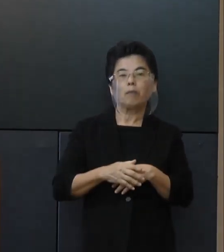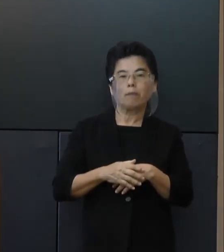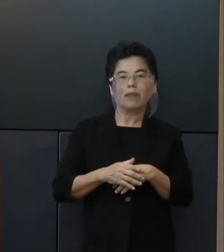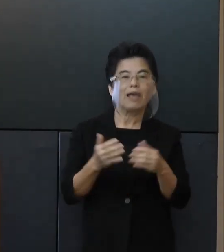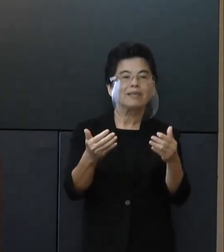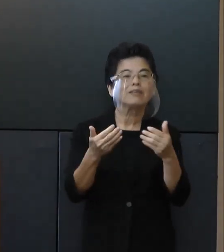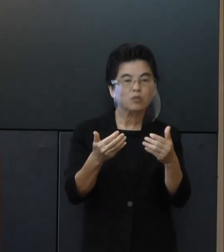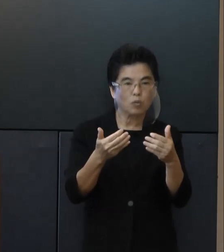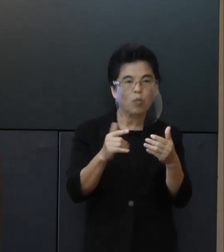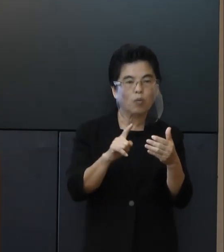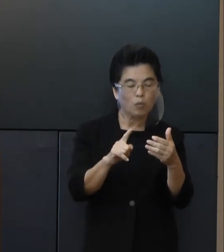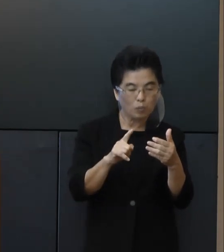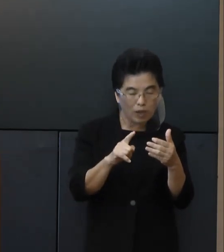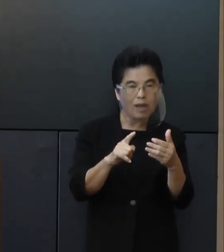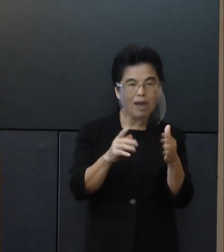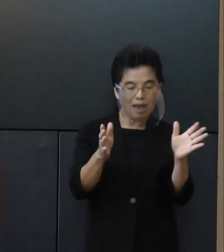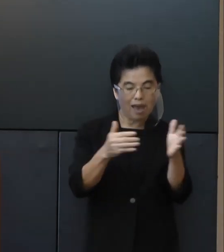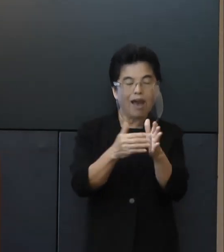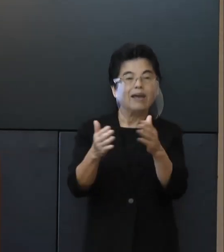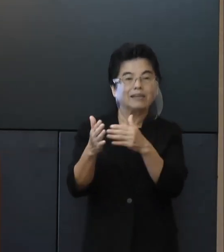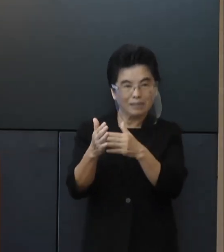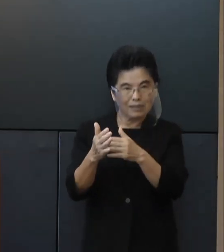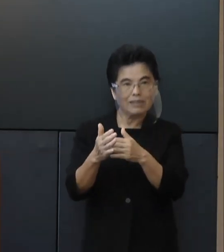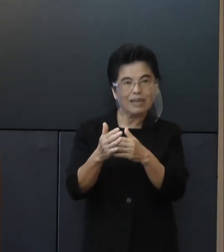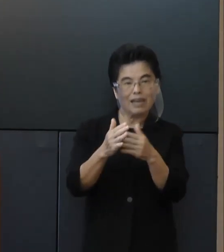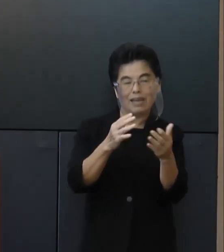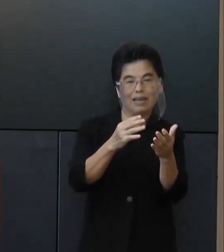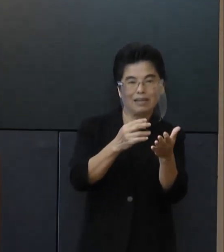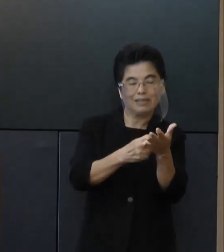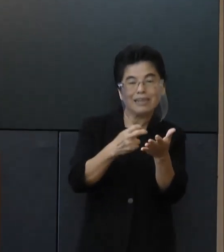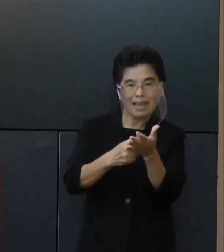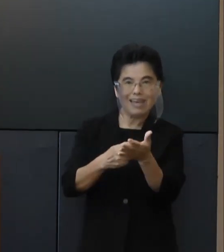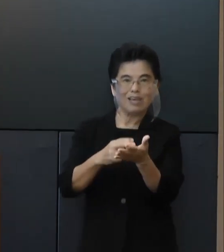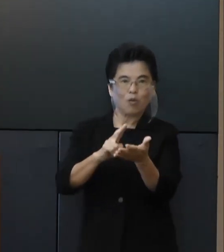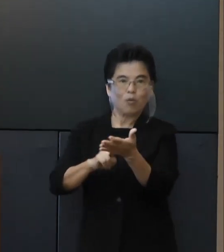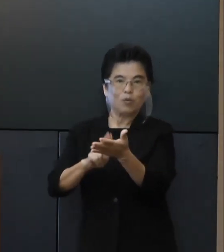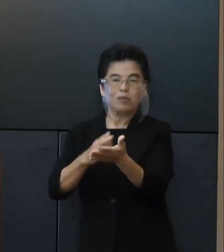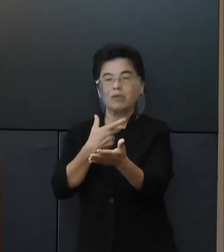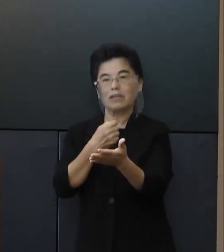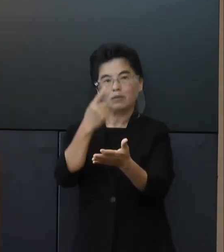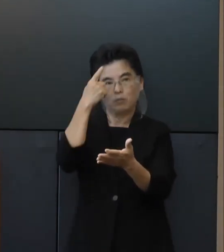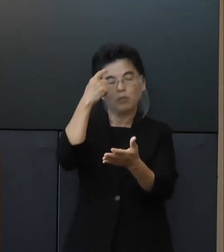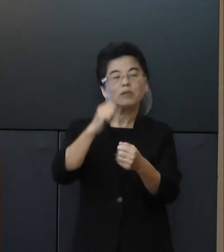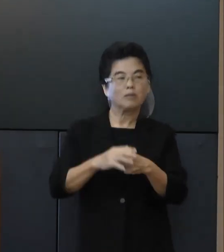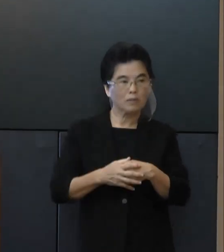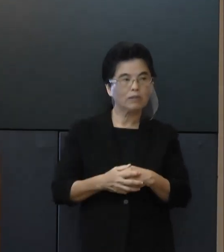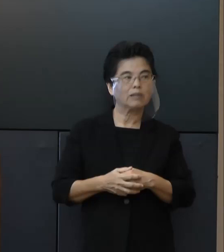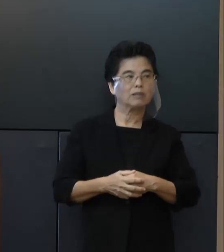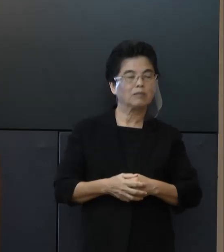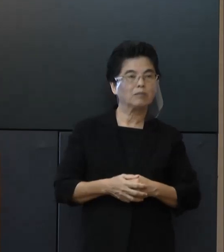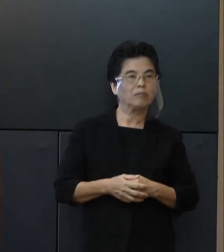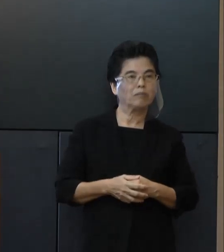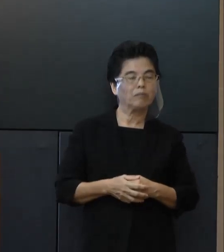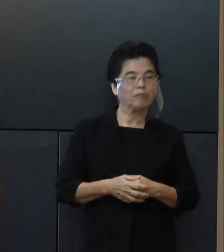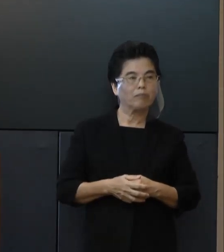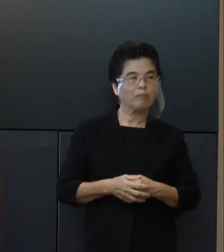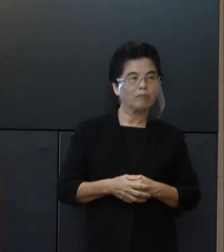必要な範囲で、その規定を決めていきたいというように思います。